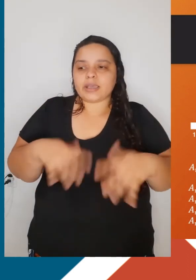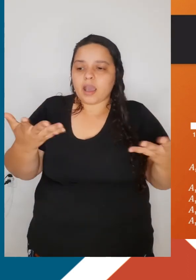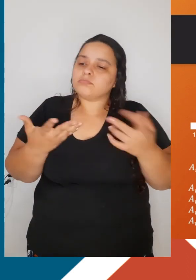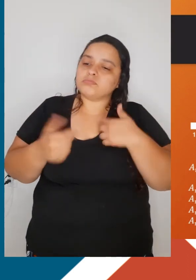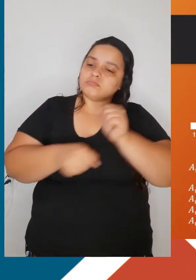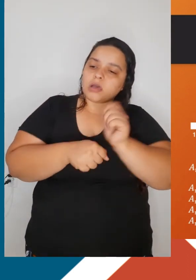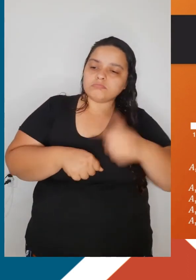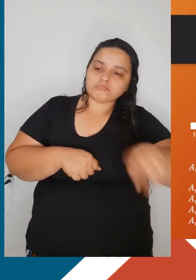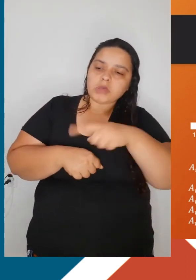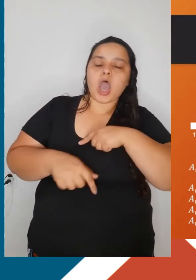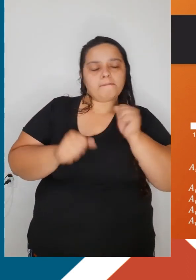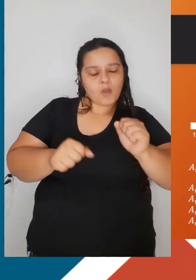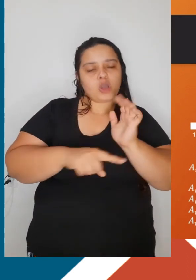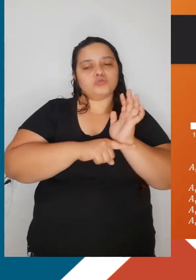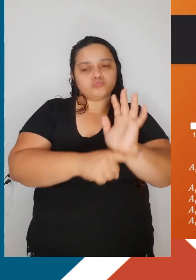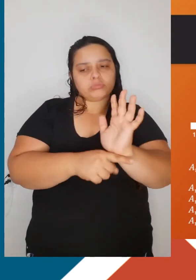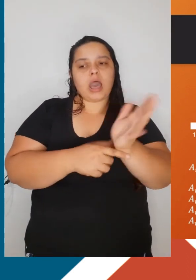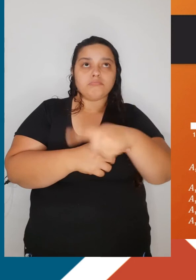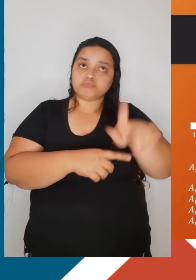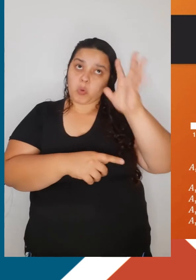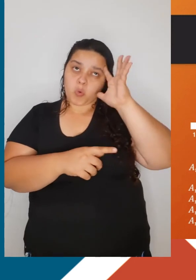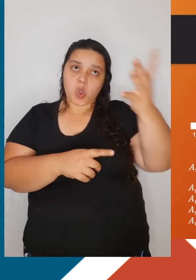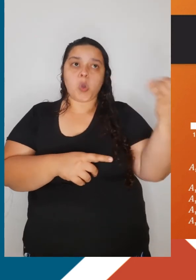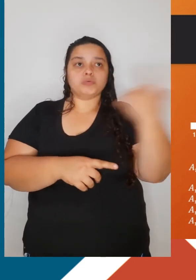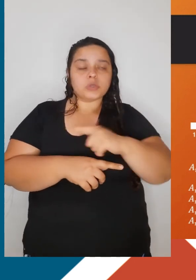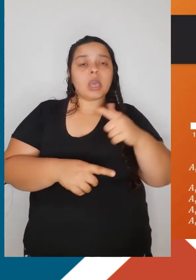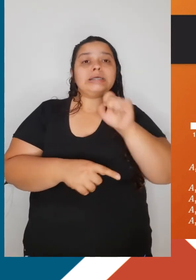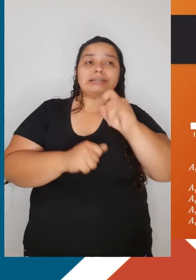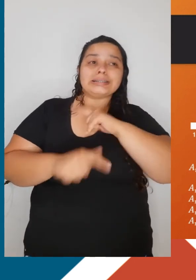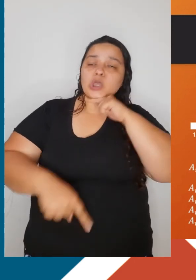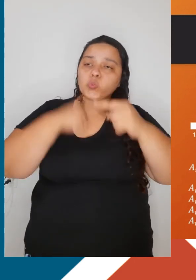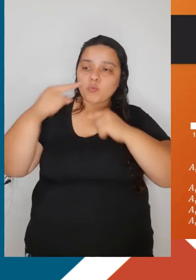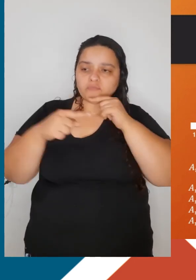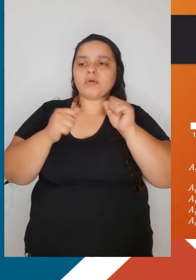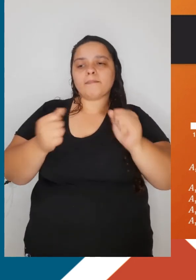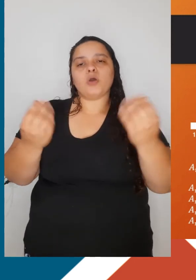aqui. Espero poder ter ajudado vocês e não deixem de enviar suas